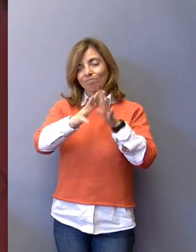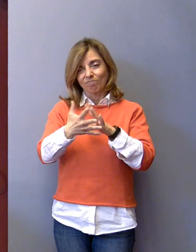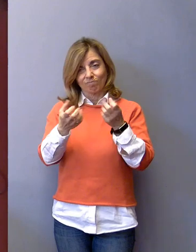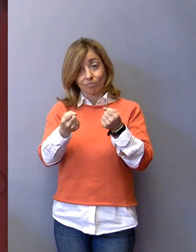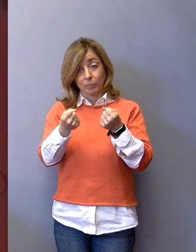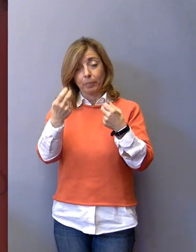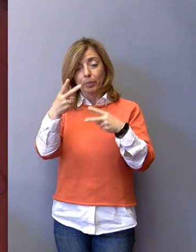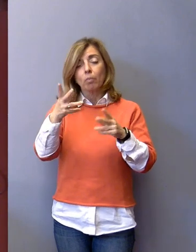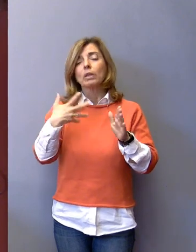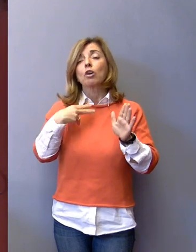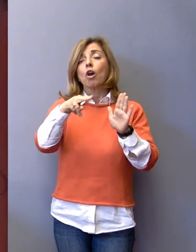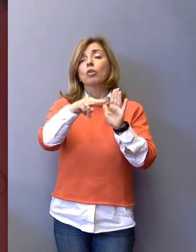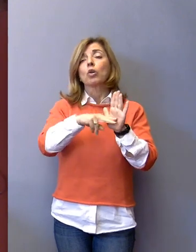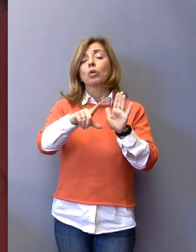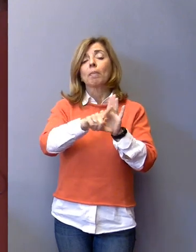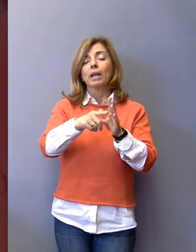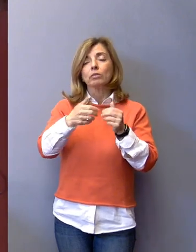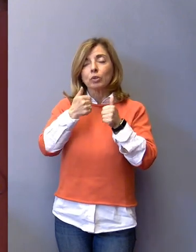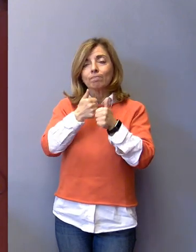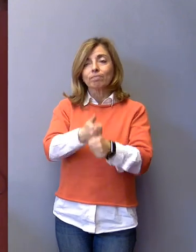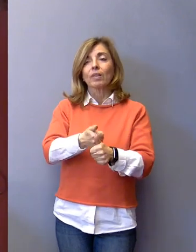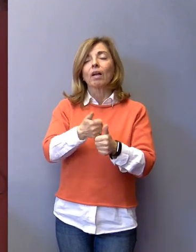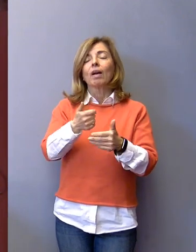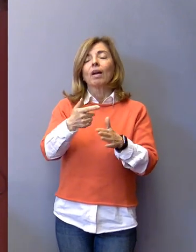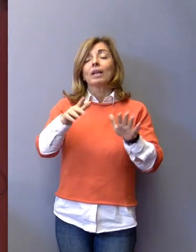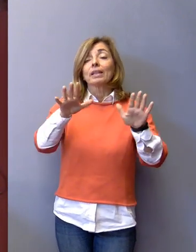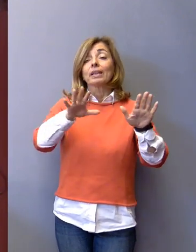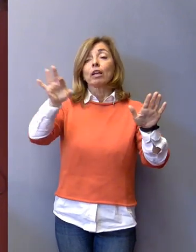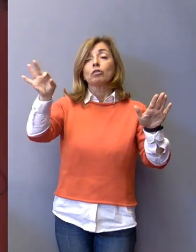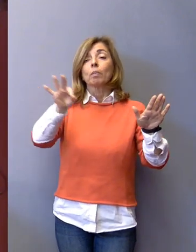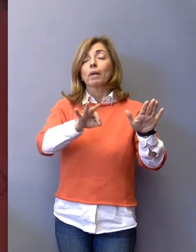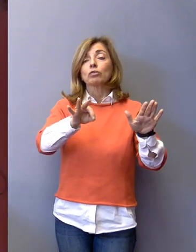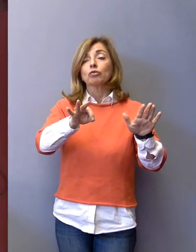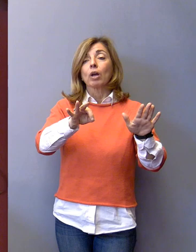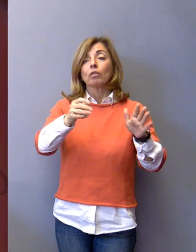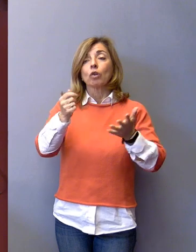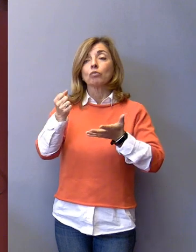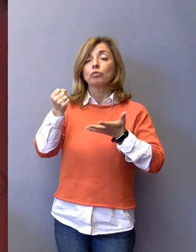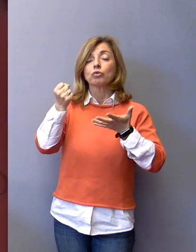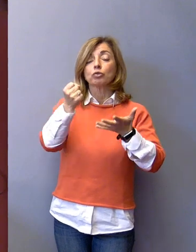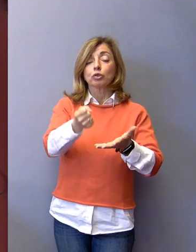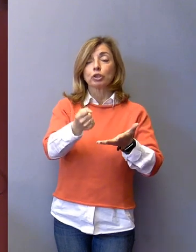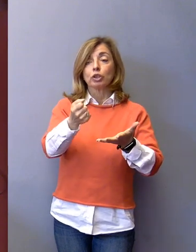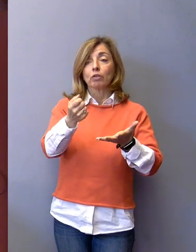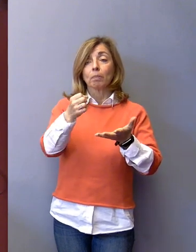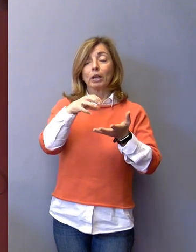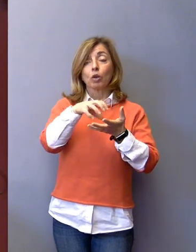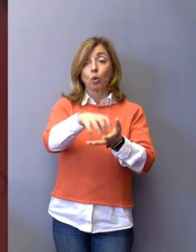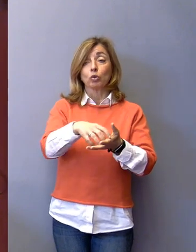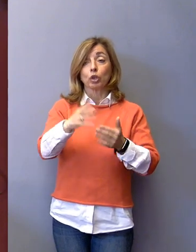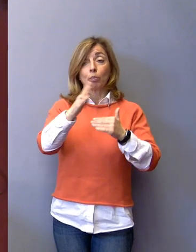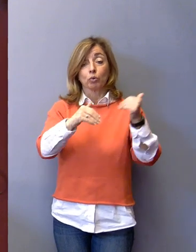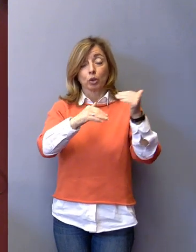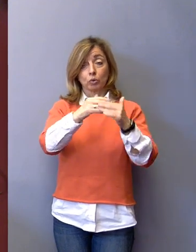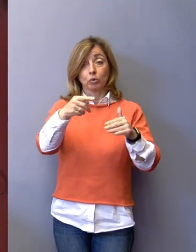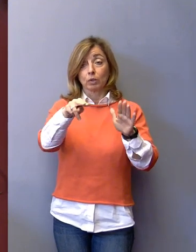che fa riferimento al 10% di incentivi sui contributi di costruzione la norma